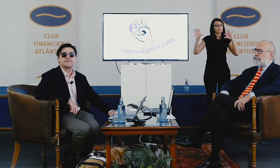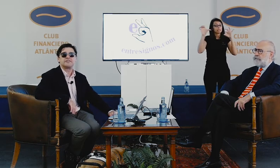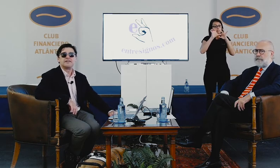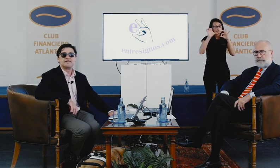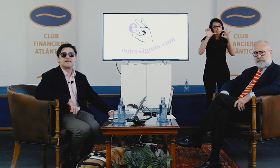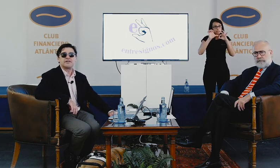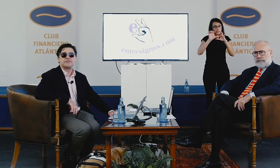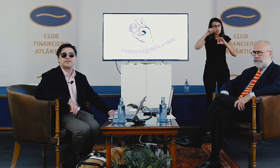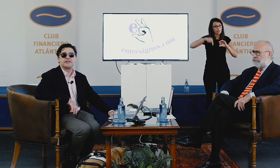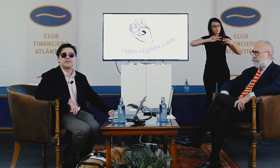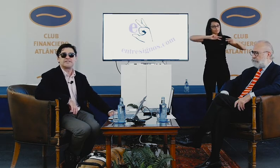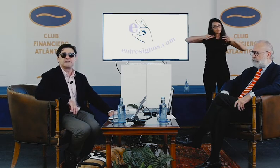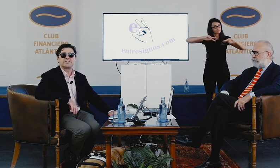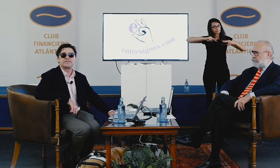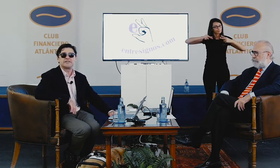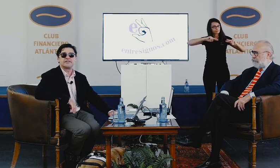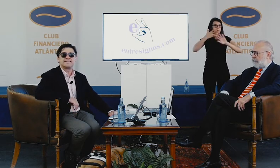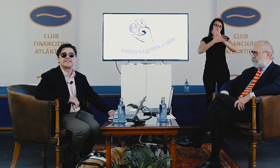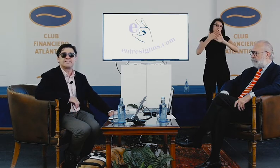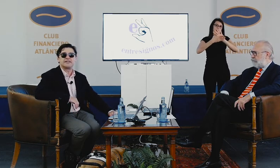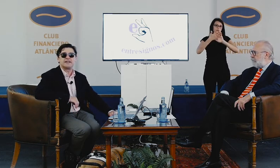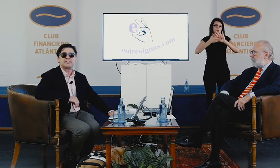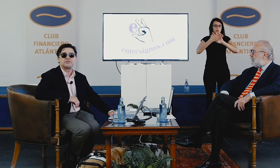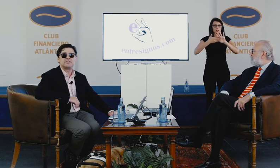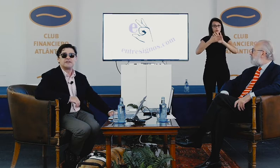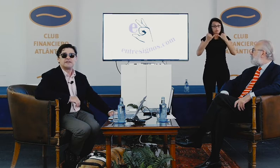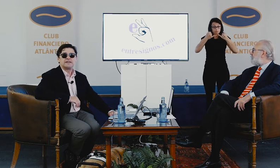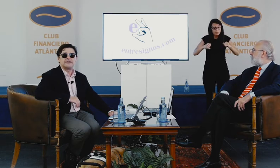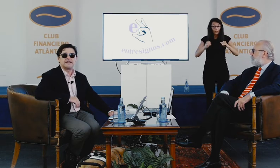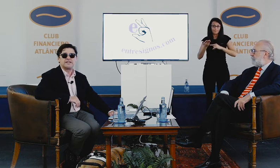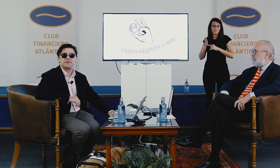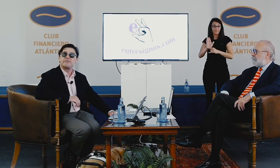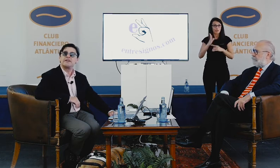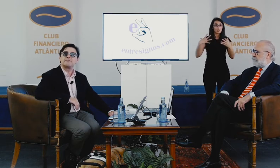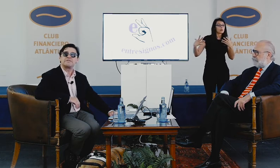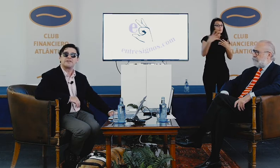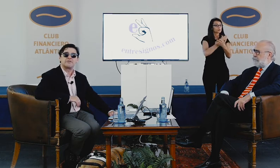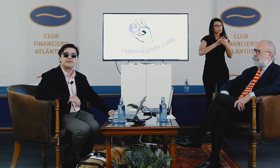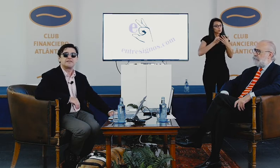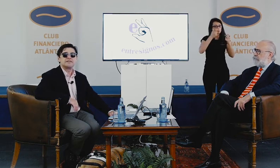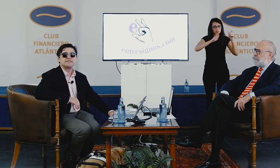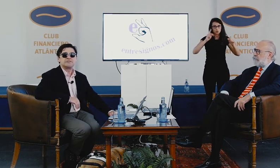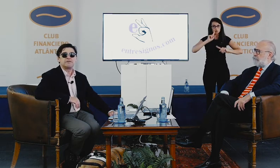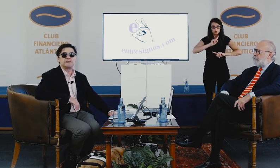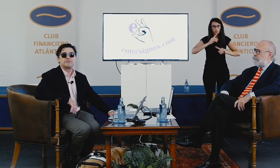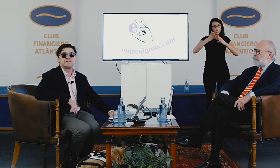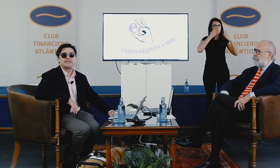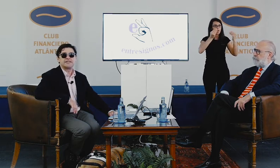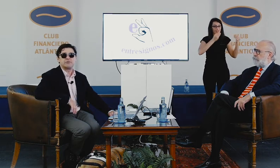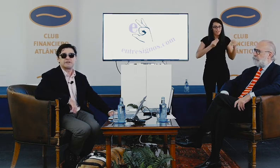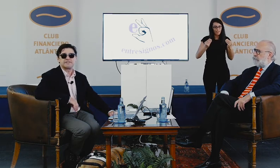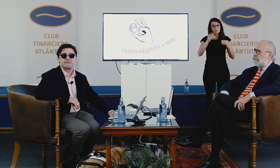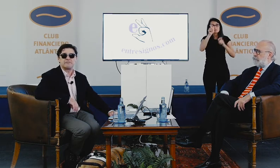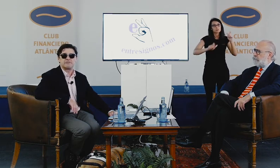haya estado haciendo en lengua de signos este acto entendible también a las personas sordas. Si no ha venido ninguna,